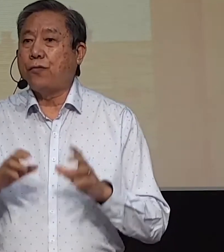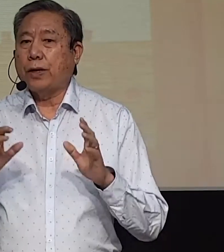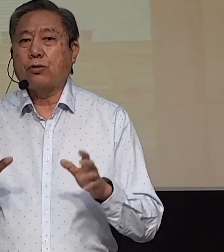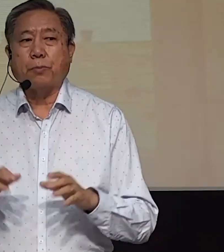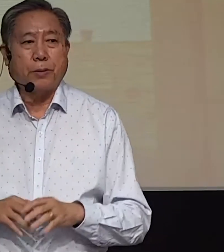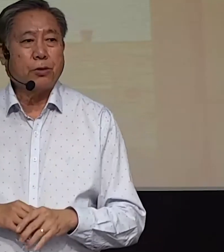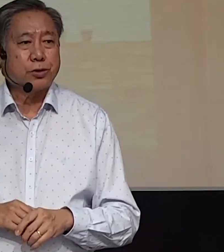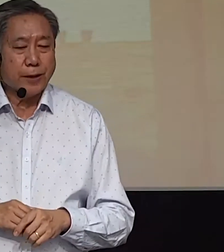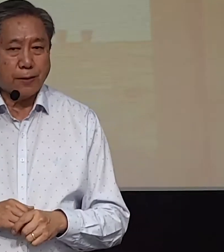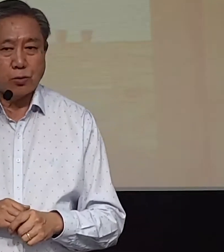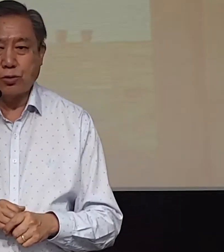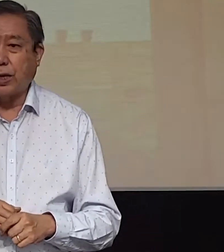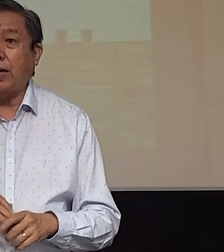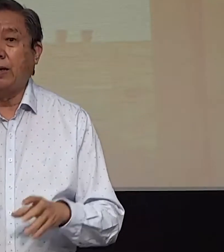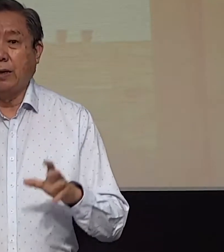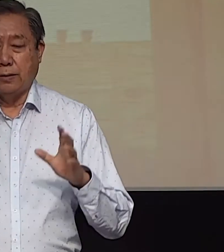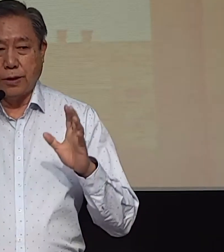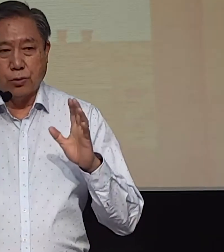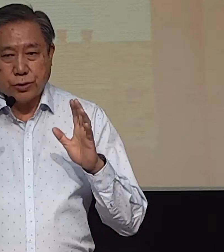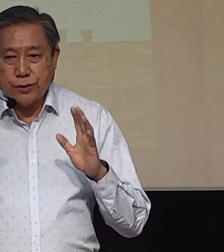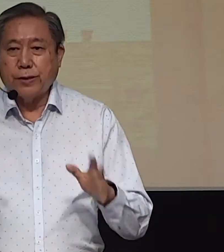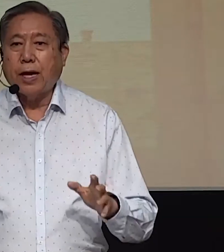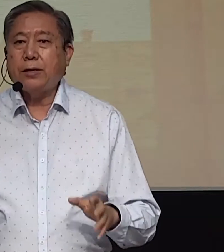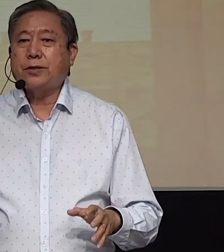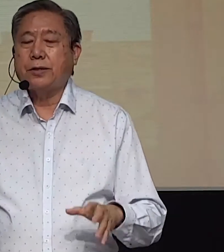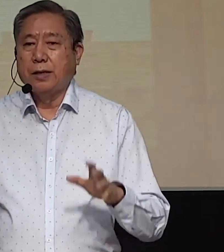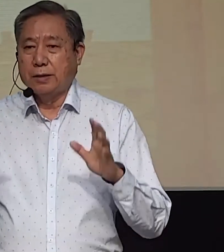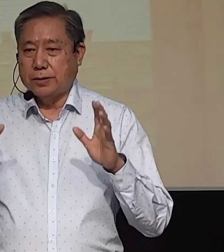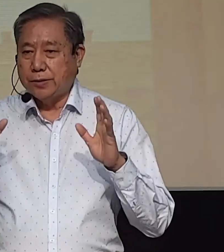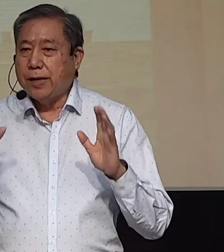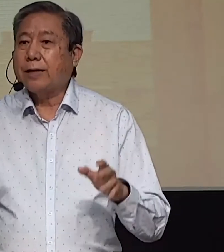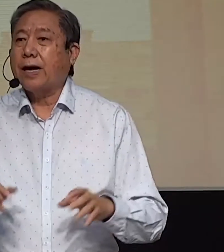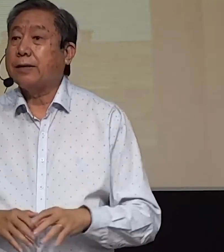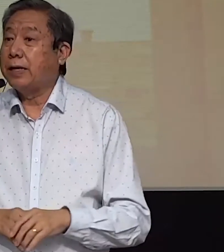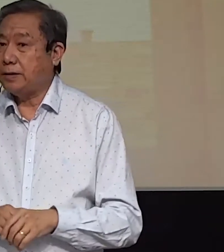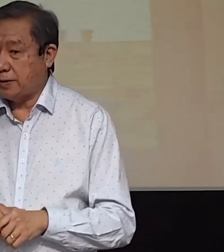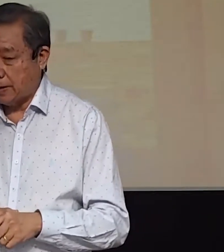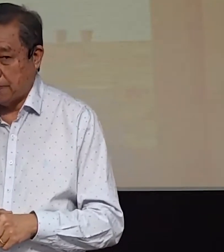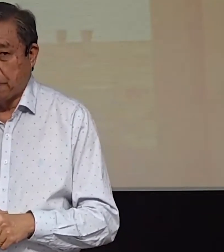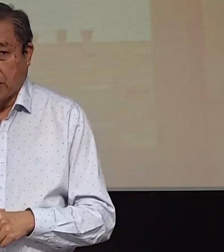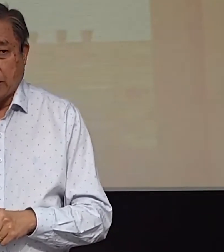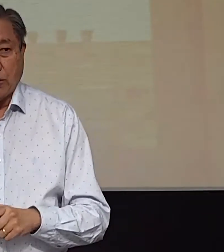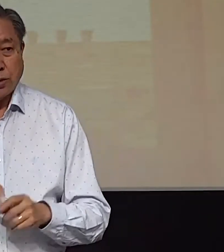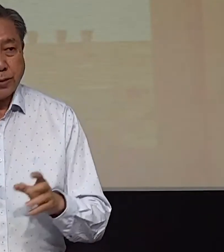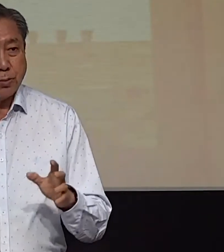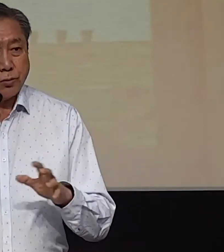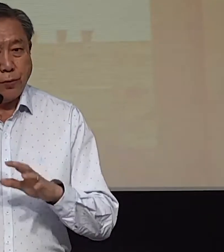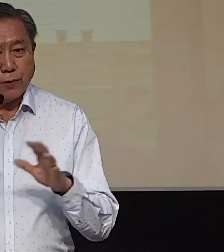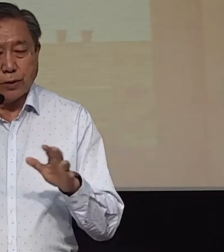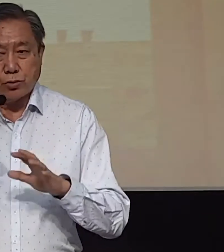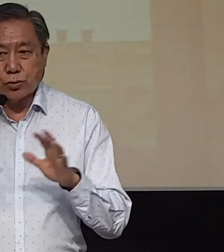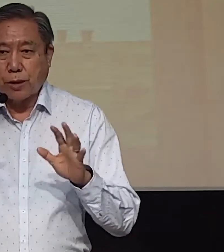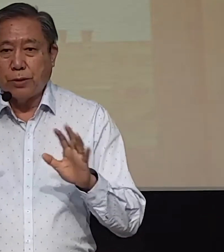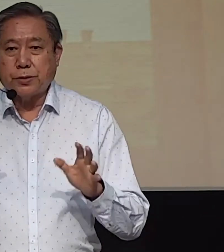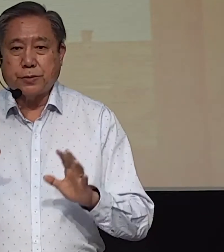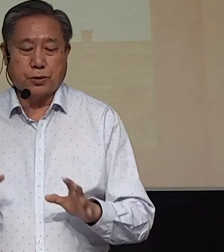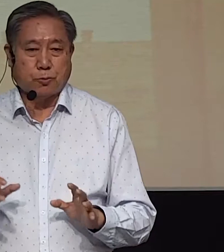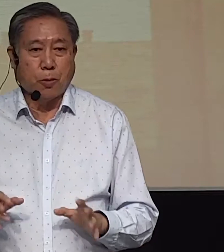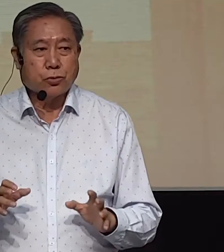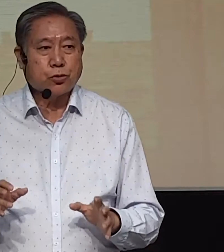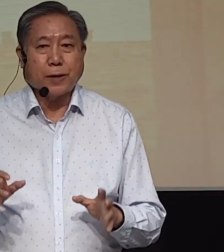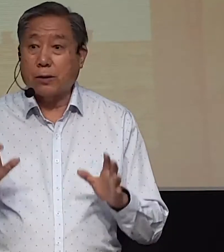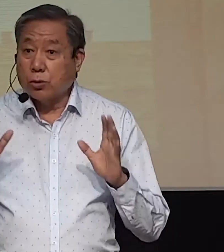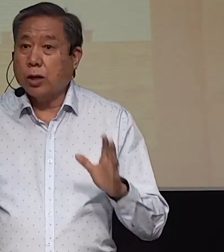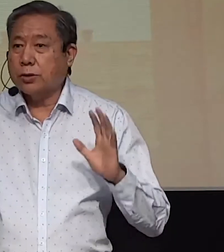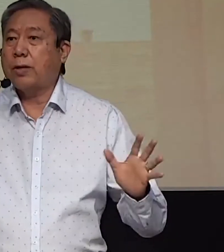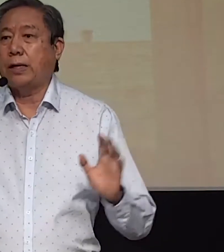no final do primeiro século, já deu sinais de decadência. E nós estamos verificando justamente esses